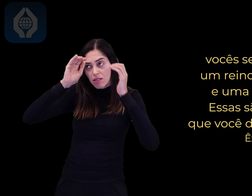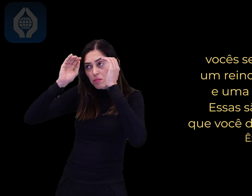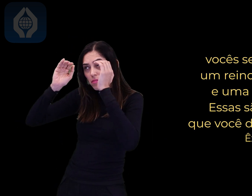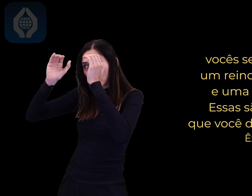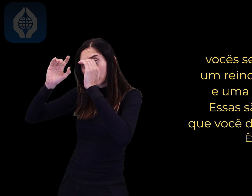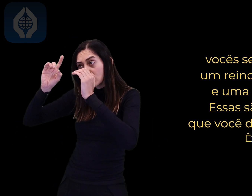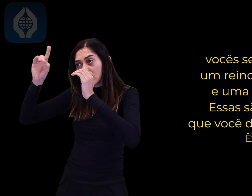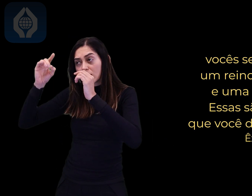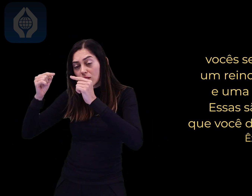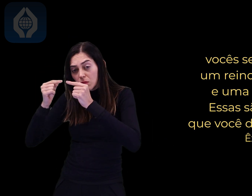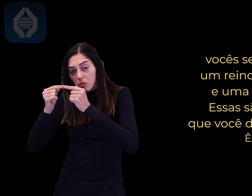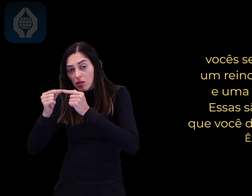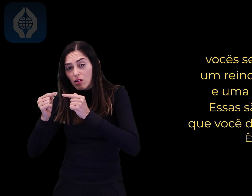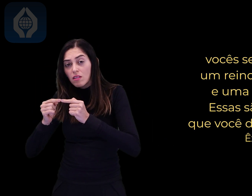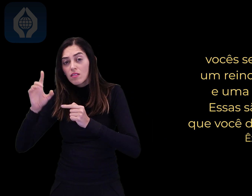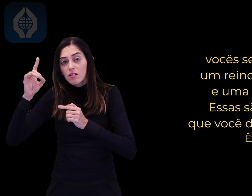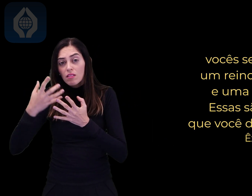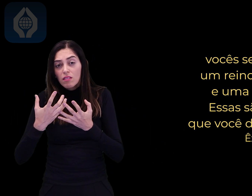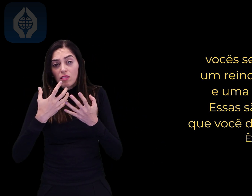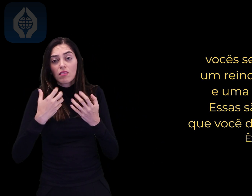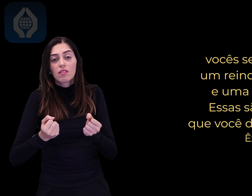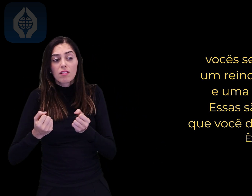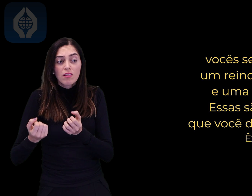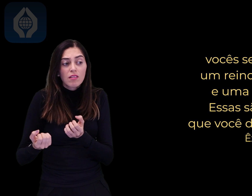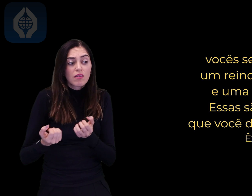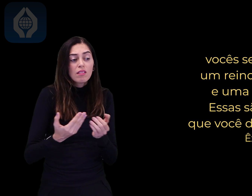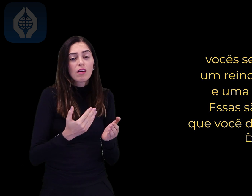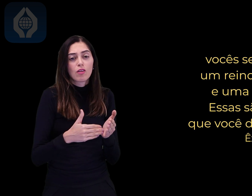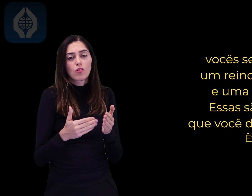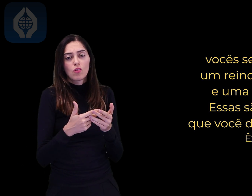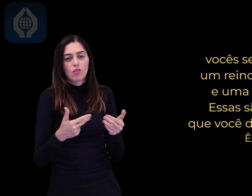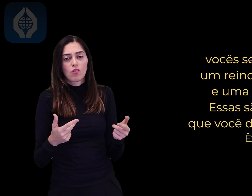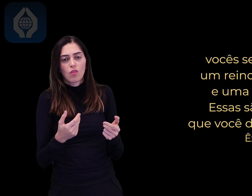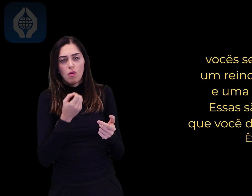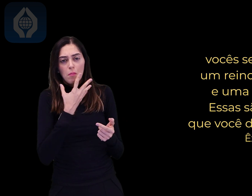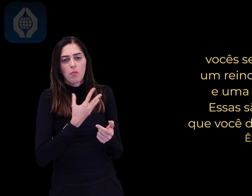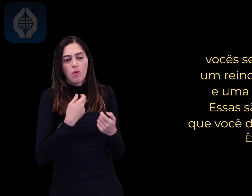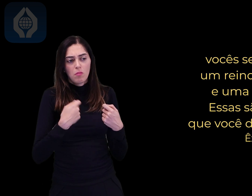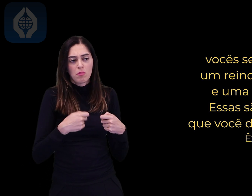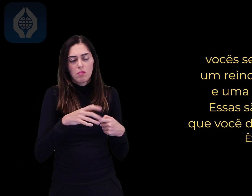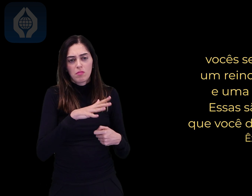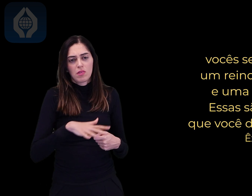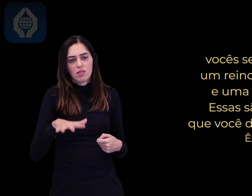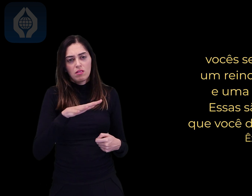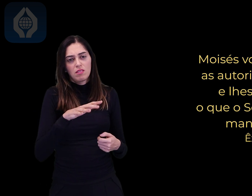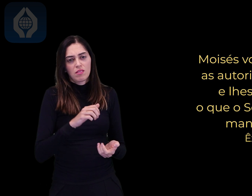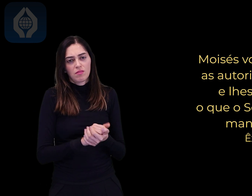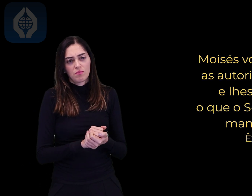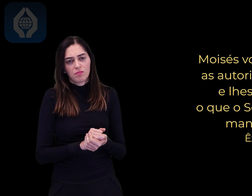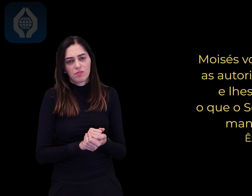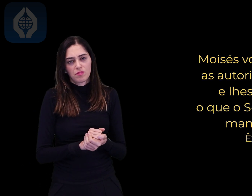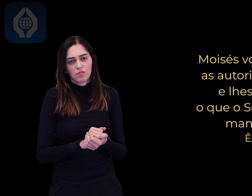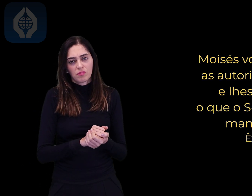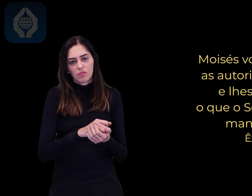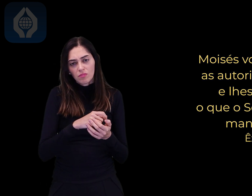dissera, então ele os aceitaria e lhes daria todas as coisas boas que precisassem. Como está escrito em